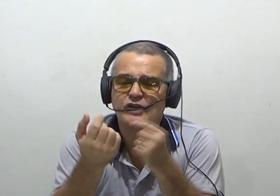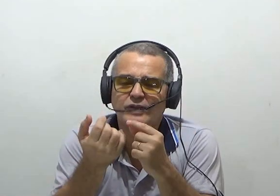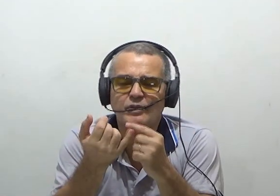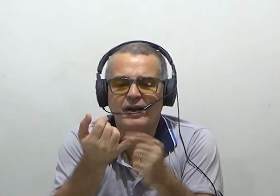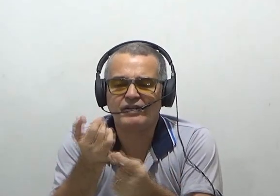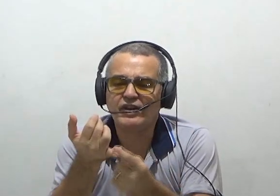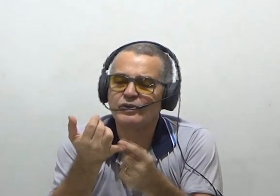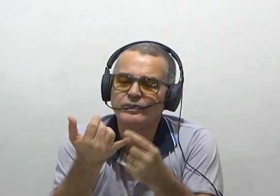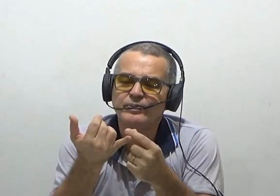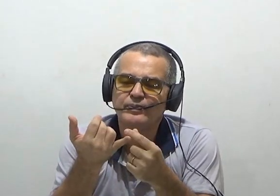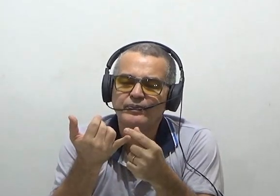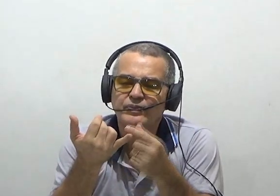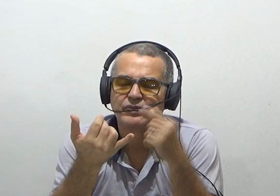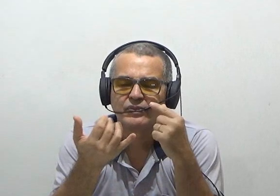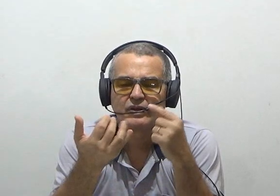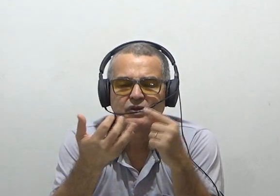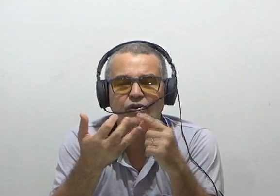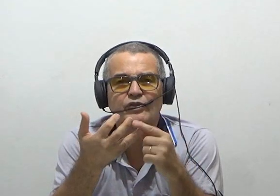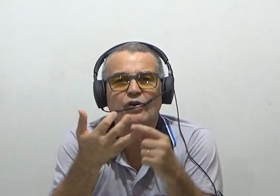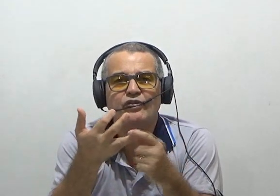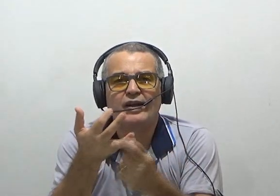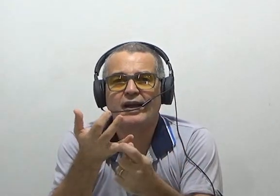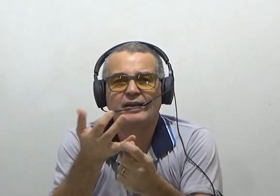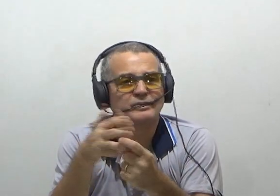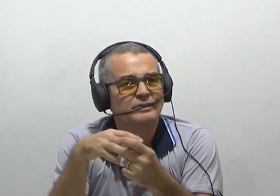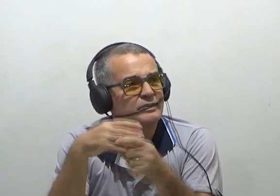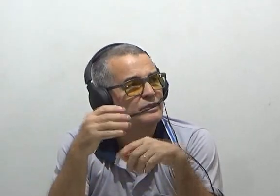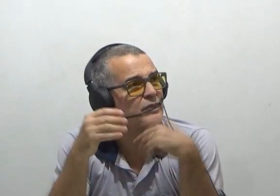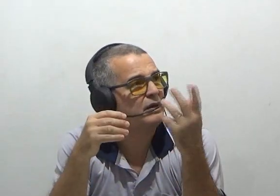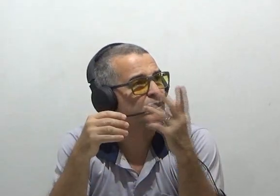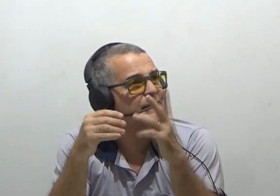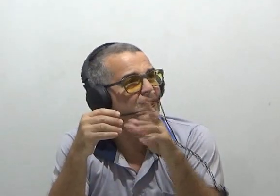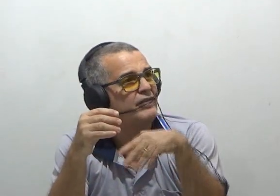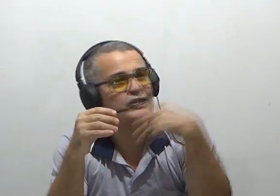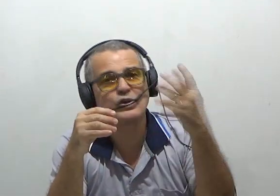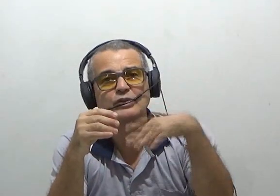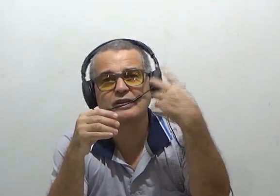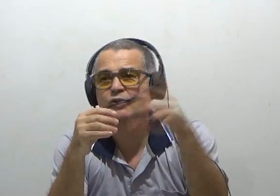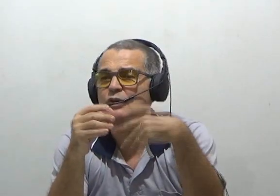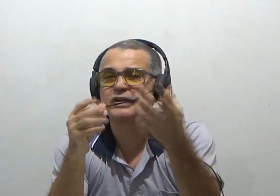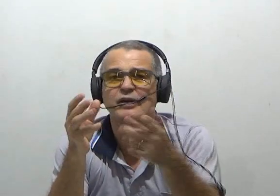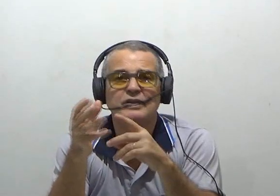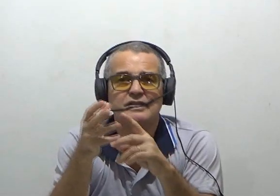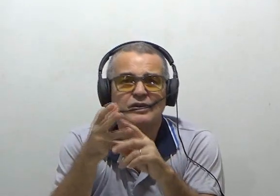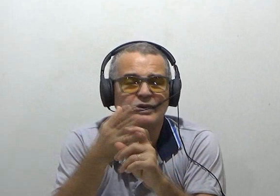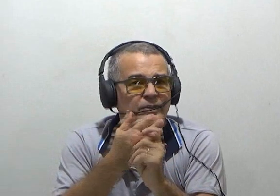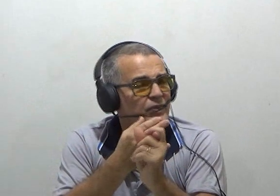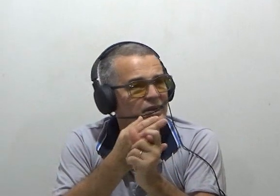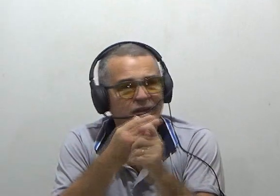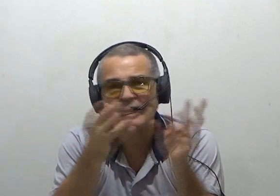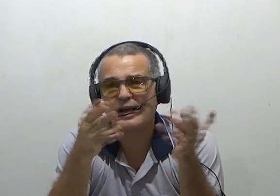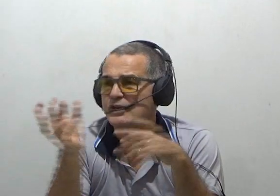se eu vou soltar um palavrão, se eu vou falar uma palavra solta de alguma coisa que